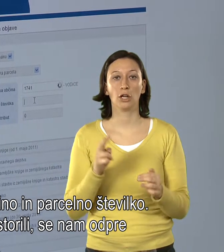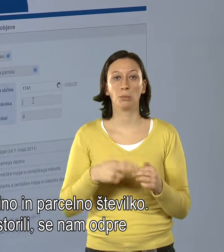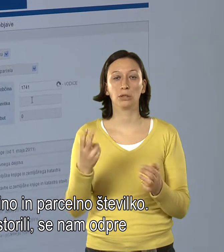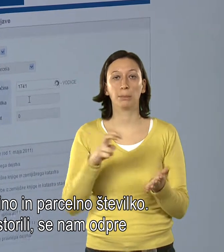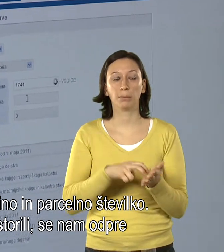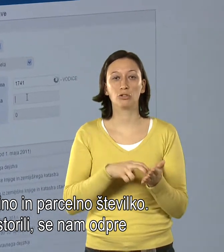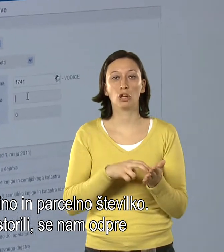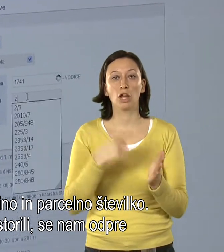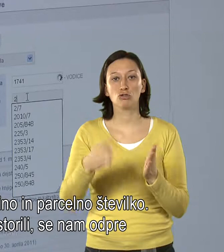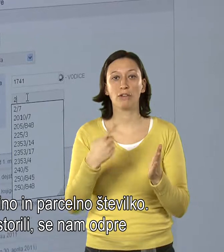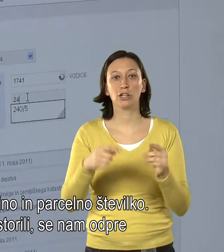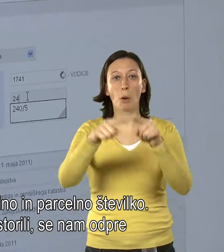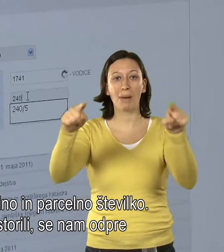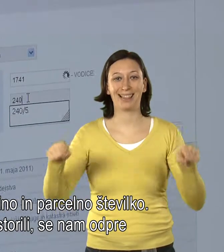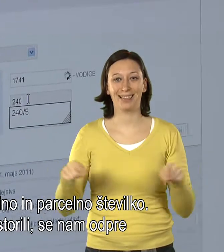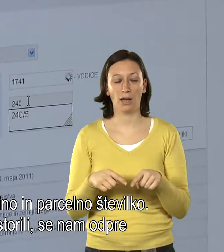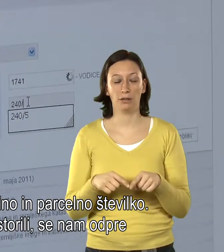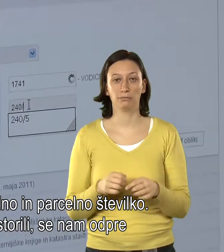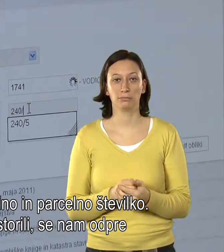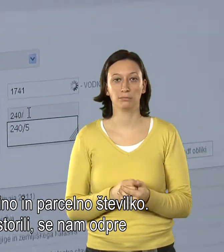potem pa še parcelno številko.